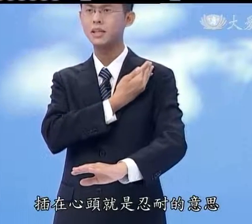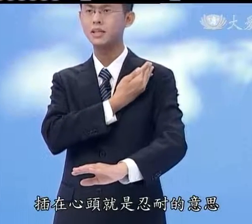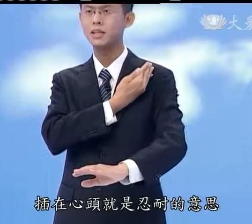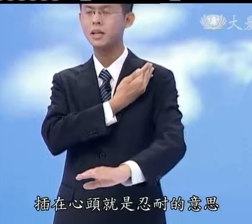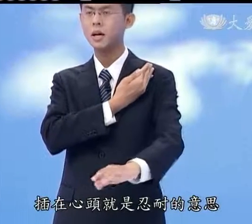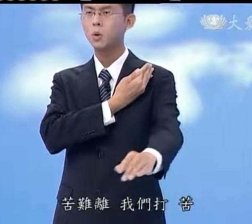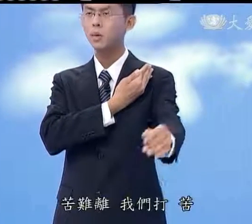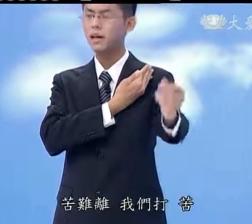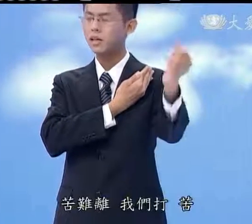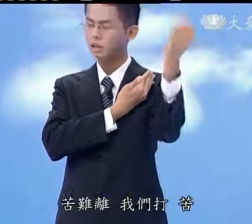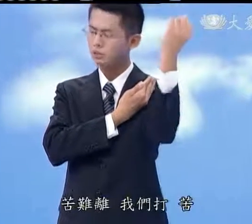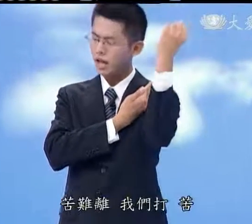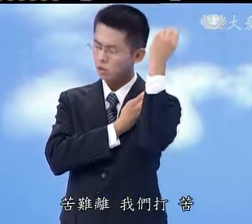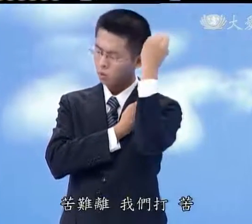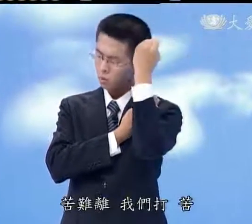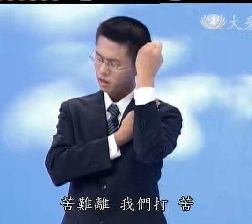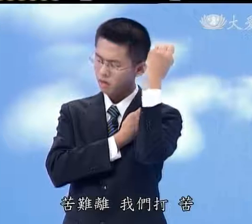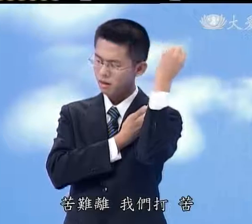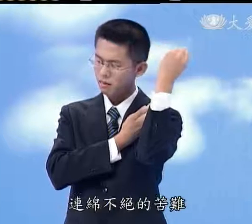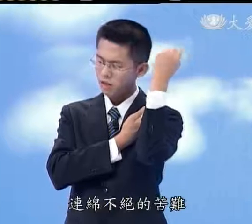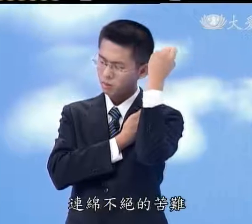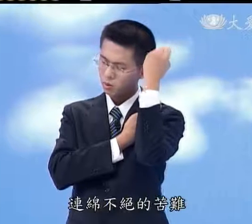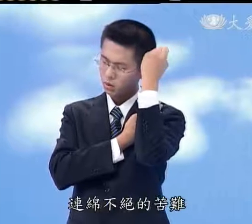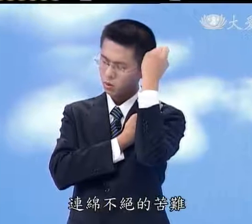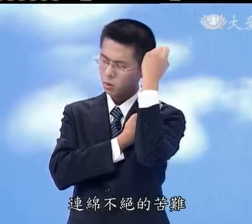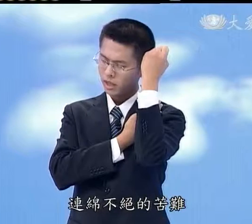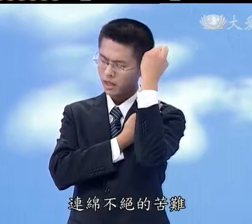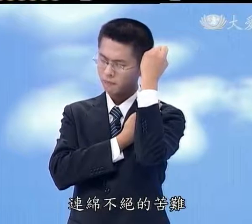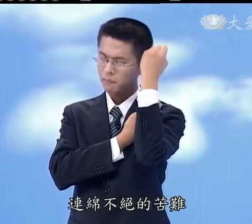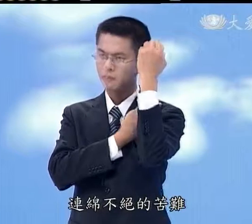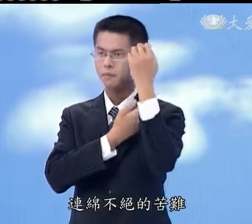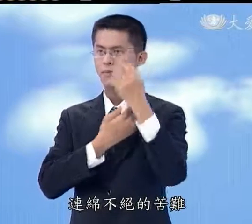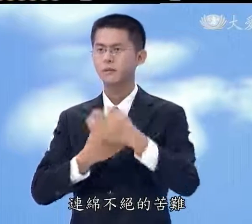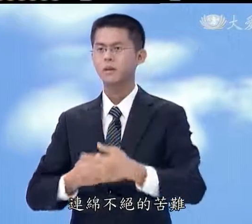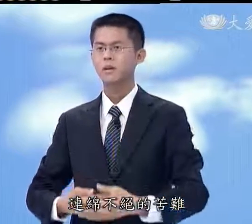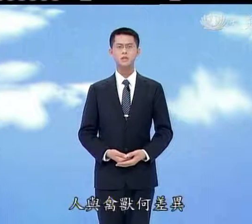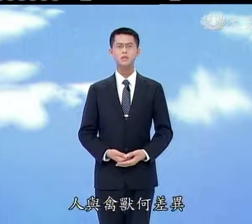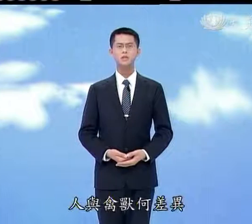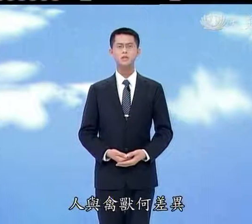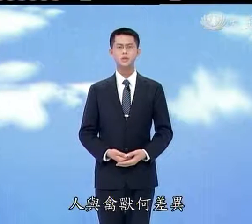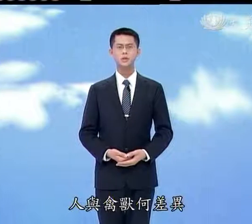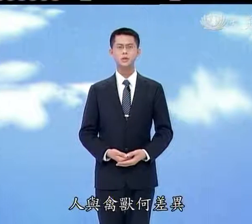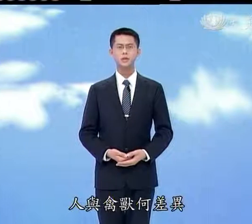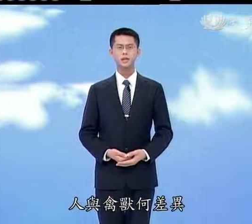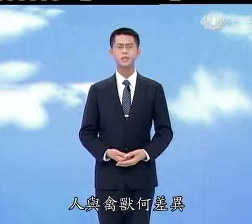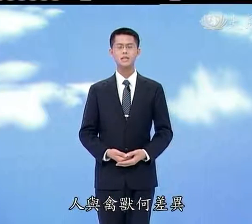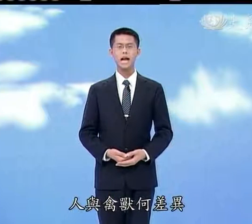的意思。苦难离，我们打苦，连绵不绝的苦难。人与禽兽何差